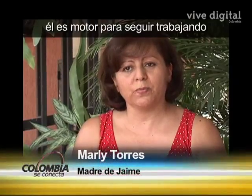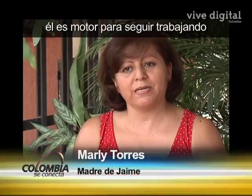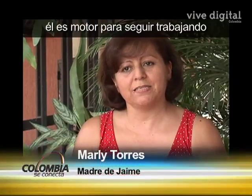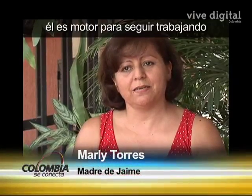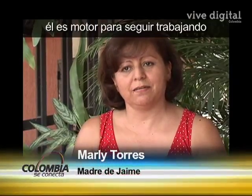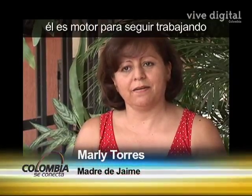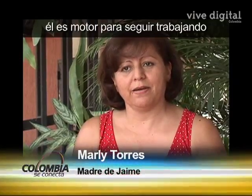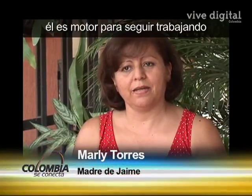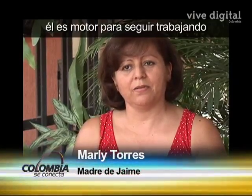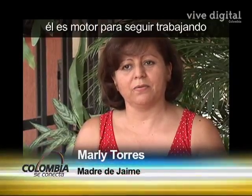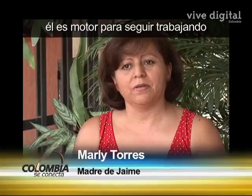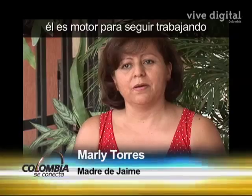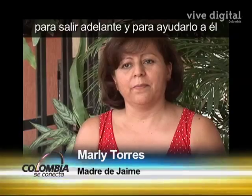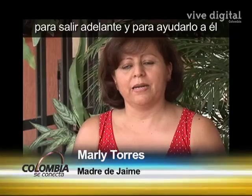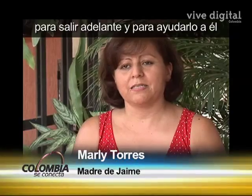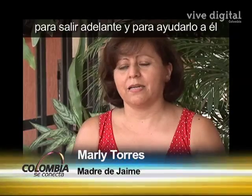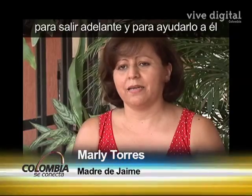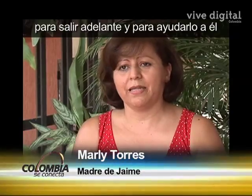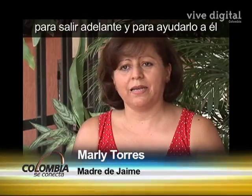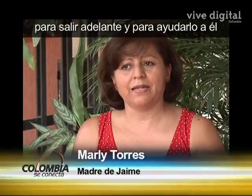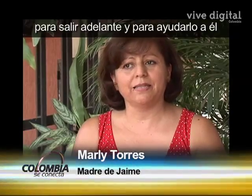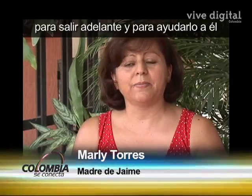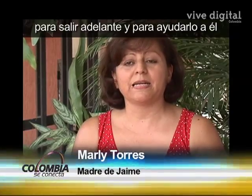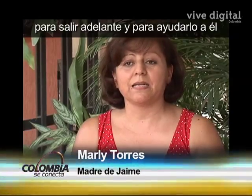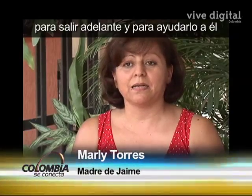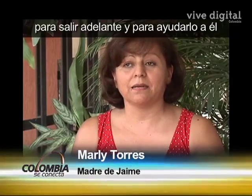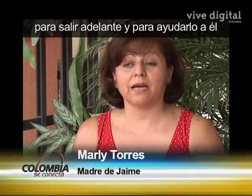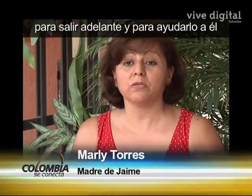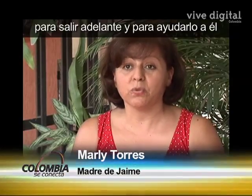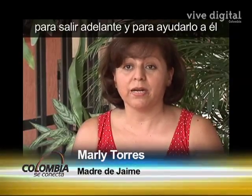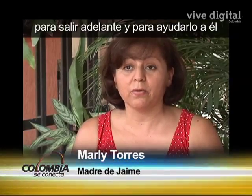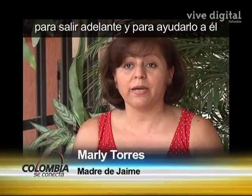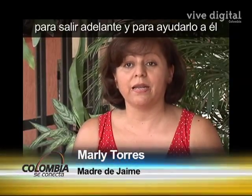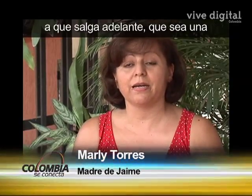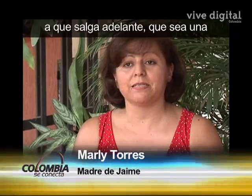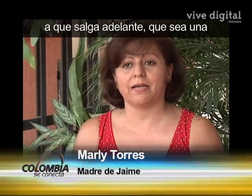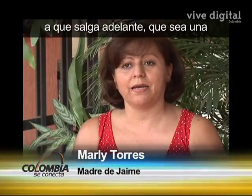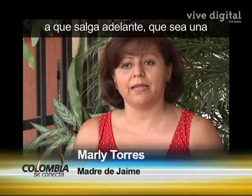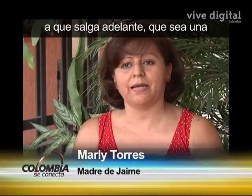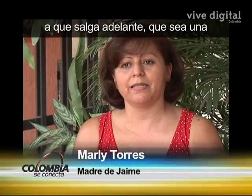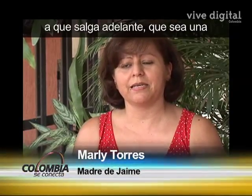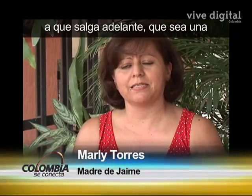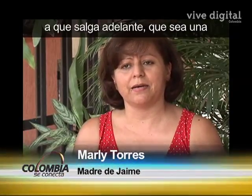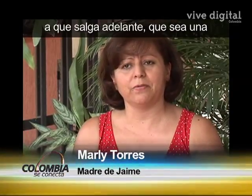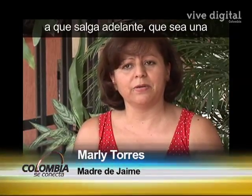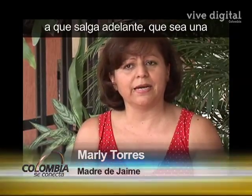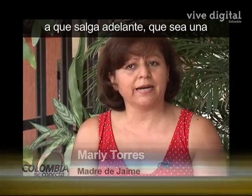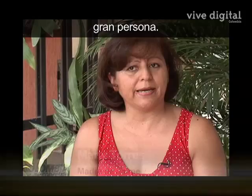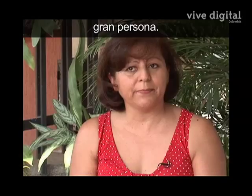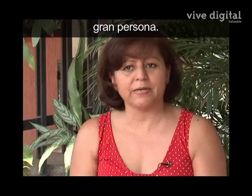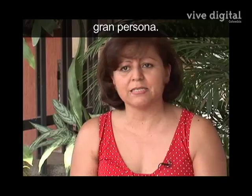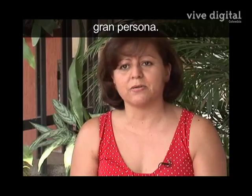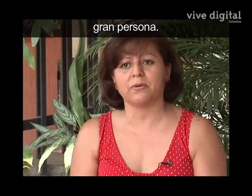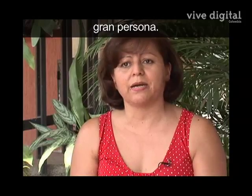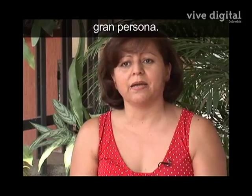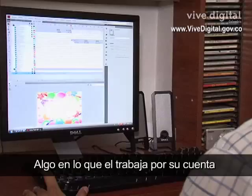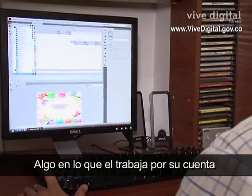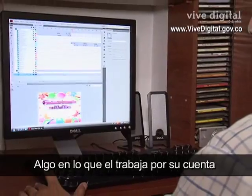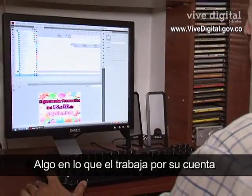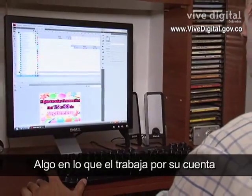para seguir trabajando, para salir adelante y para ayudarlo a él a que salga adelante, que sea una gran persona. Algo en lo